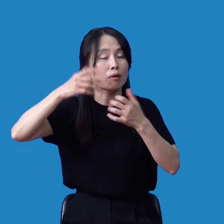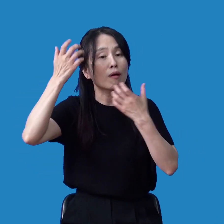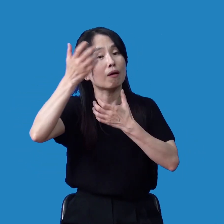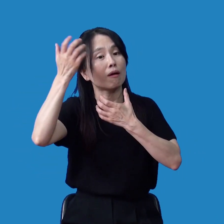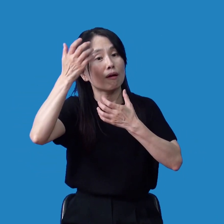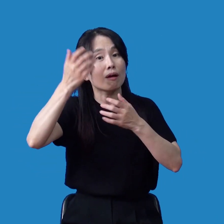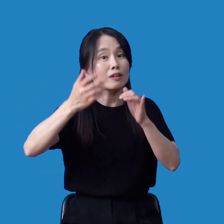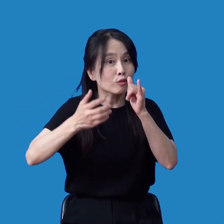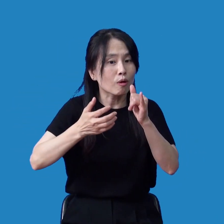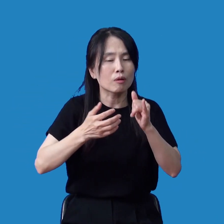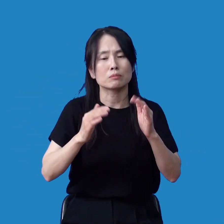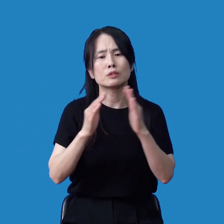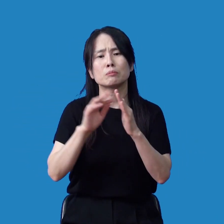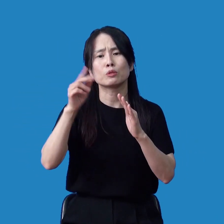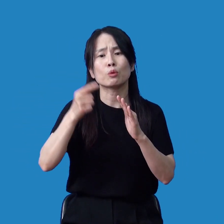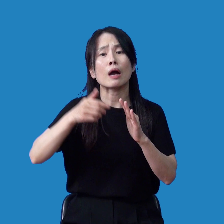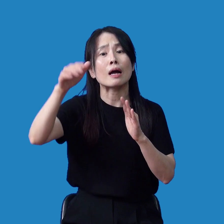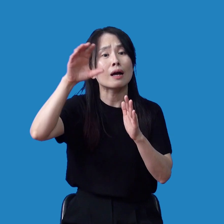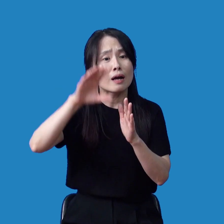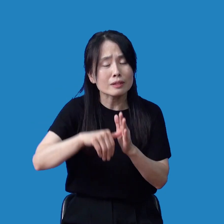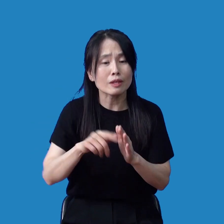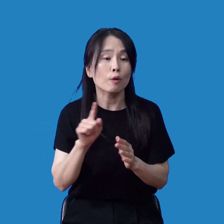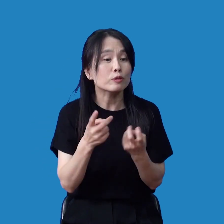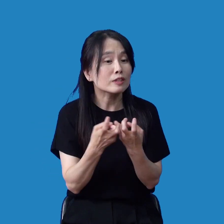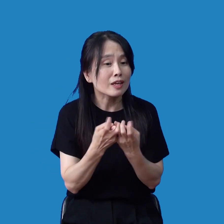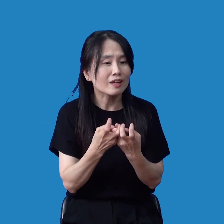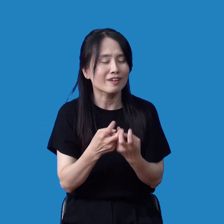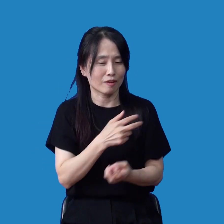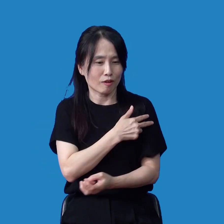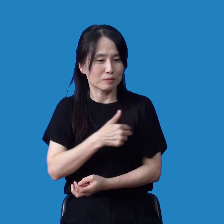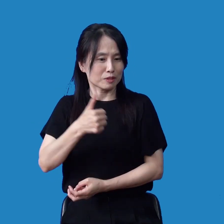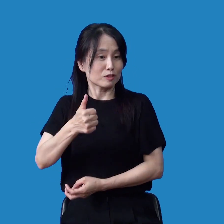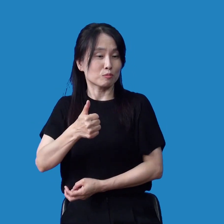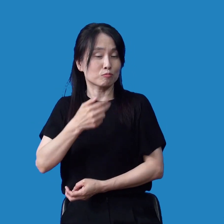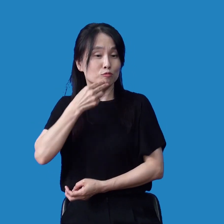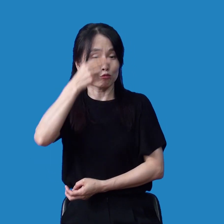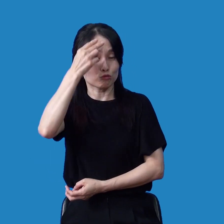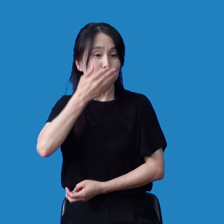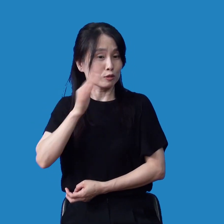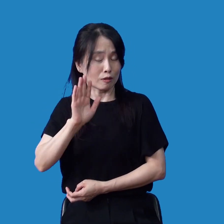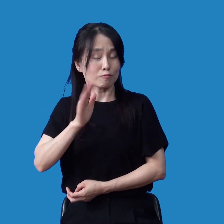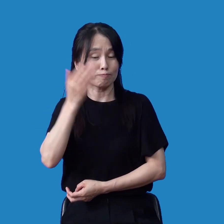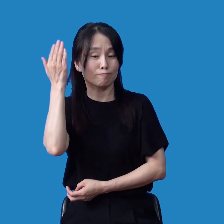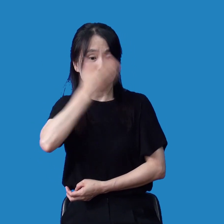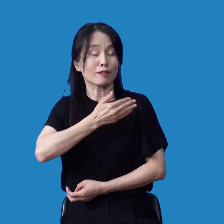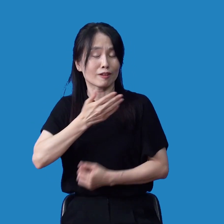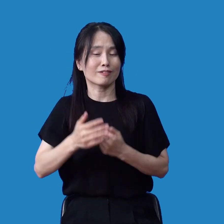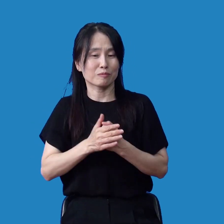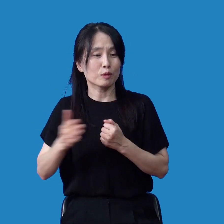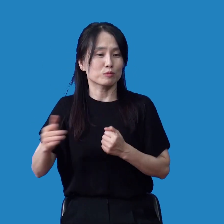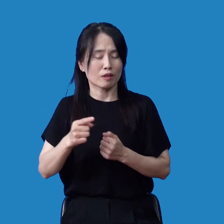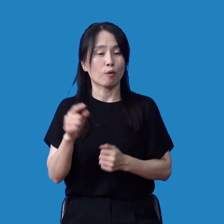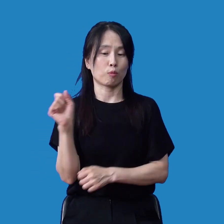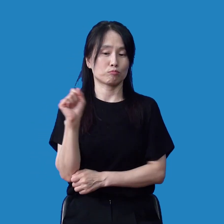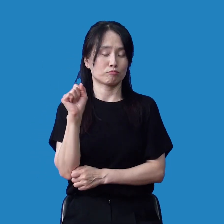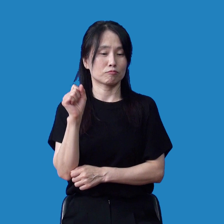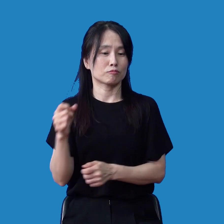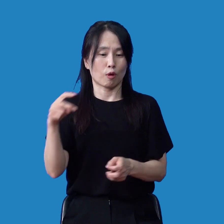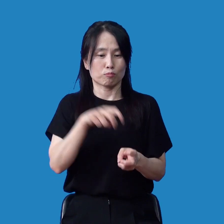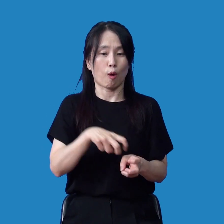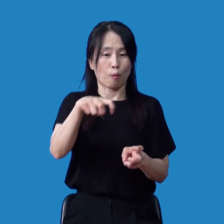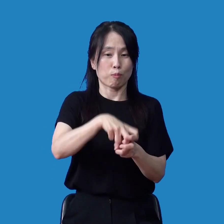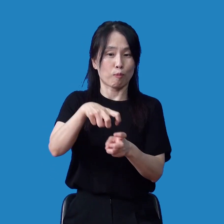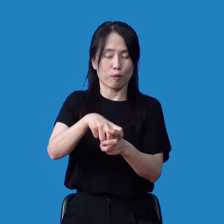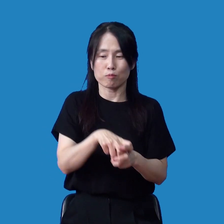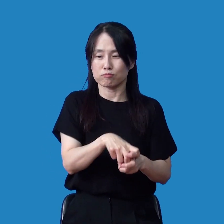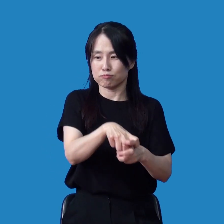않습니까? 그러면 집사님이 나서서 걱정 마, 나한테 다 맡겨. 그리고 자기 차로 그 사람들 태워서 일일이